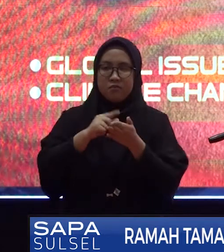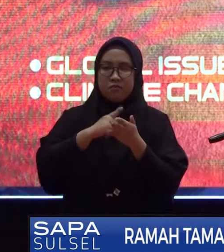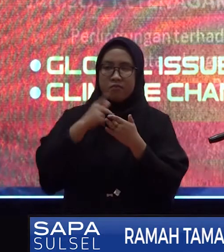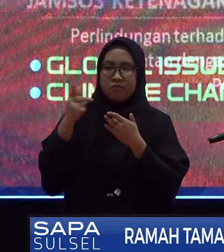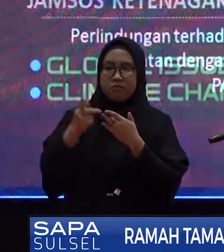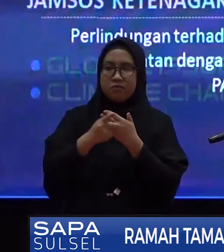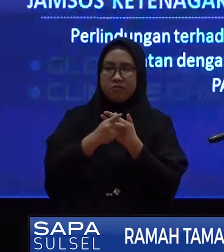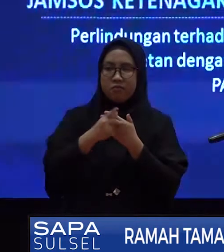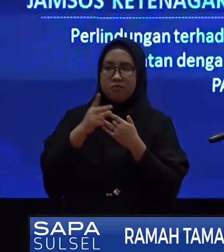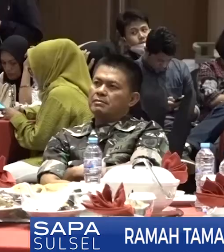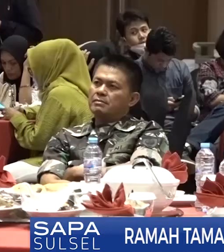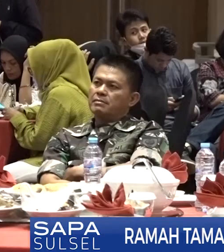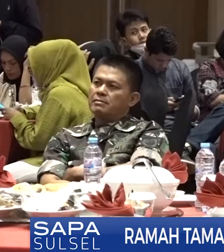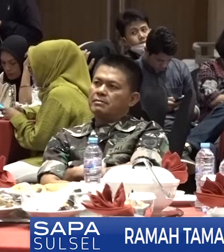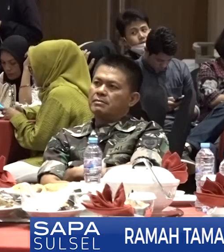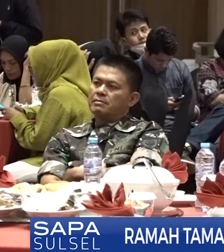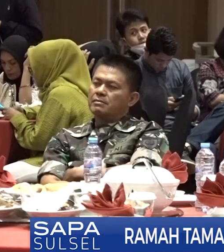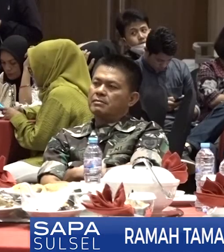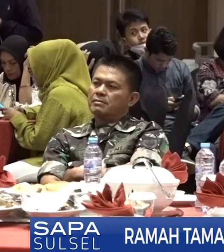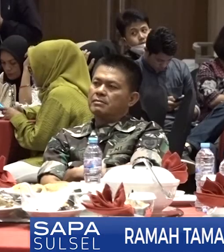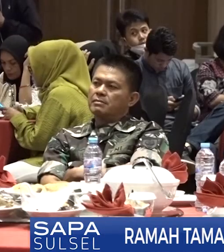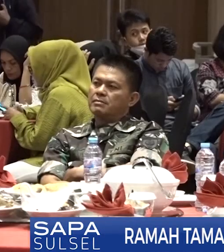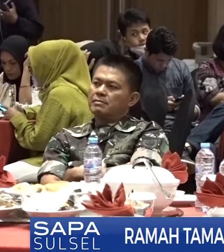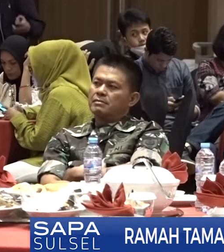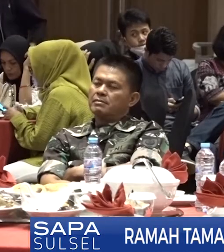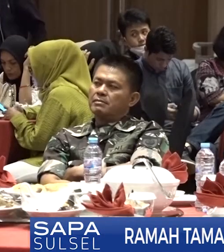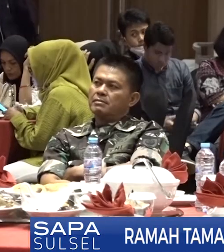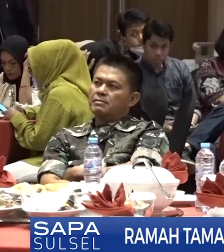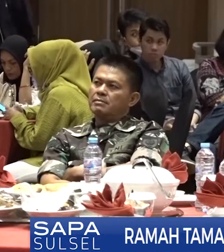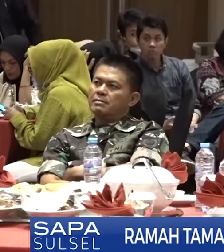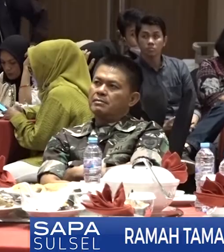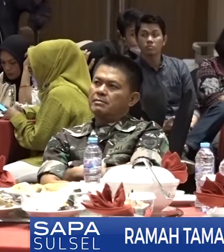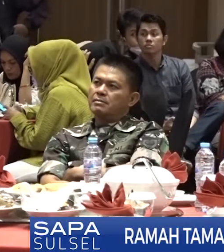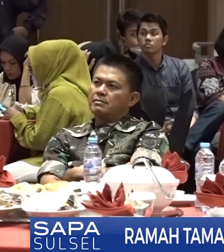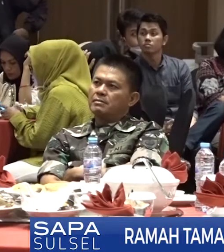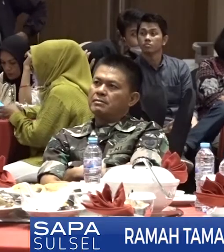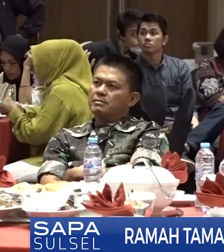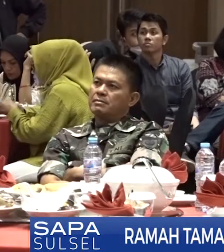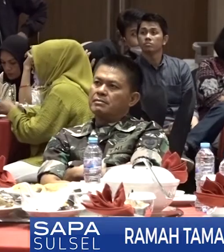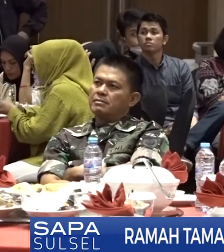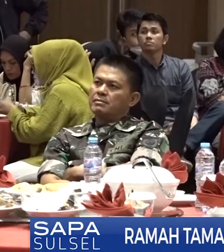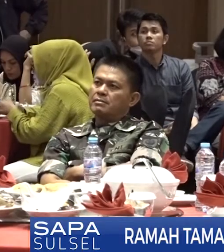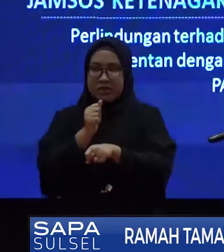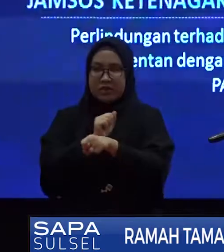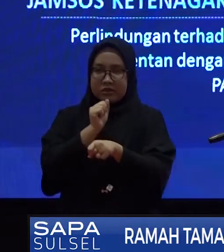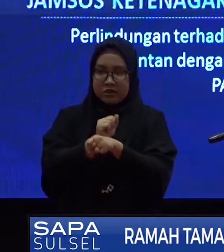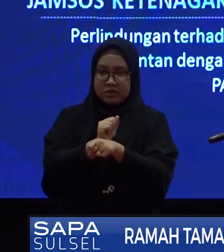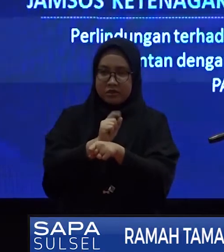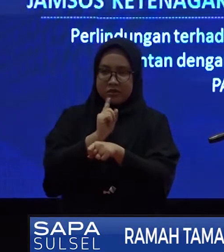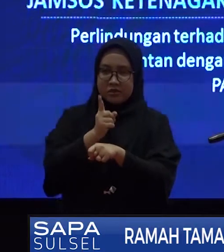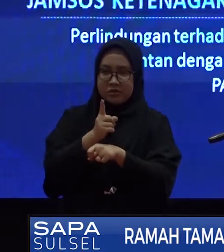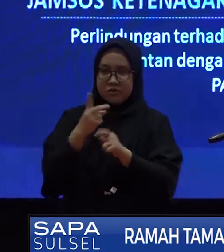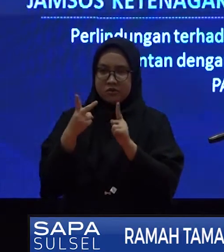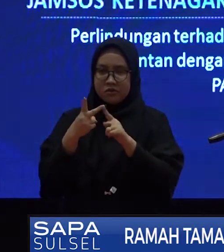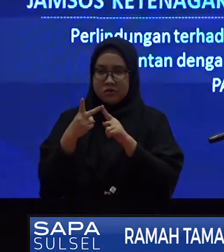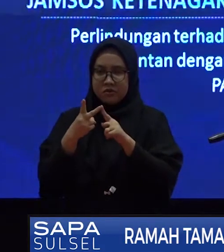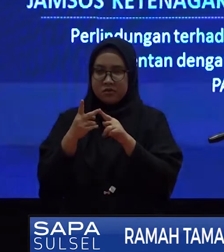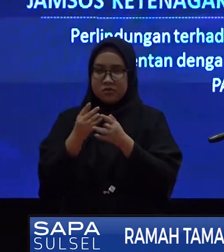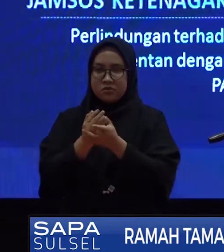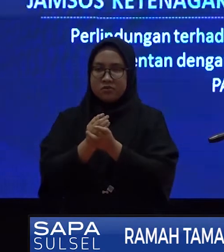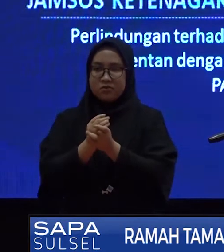paraikat dengan dua manfaat yakni jaminan kecelakaan kerja dan jaminan